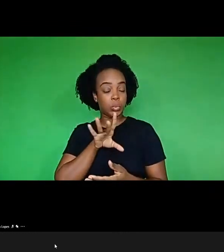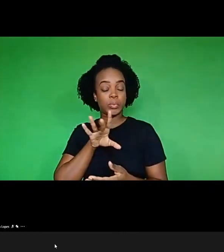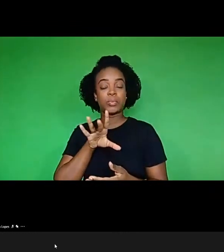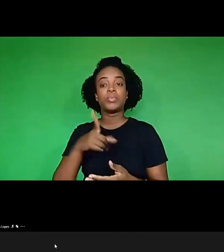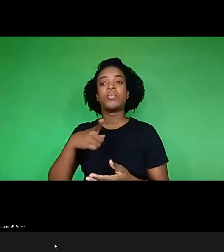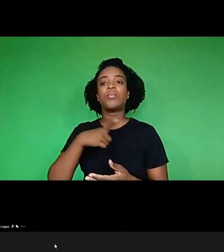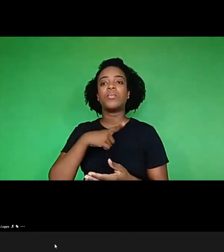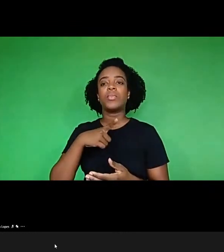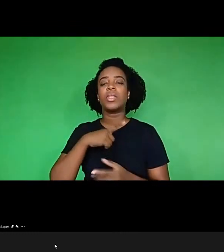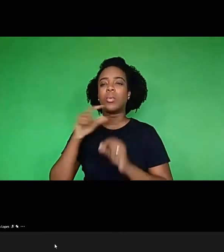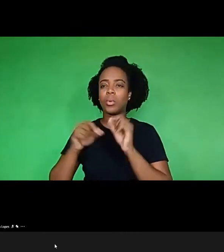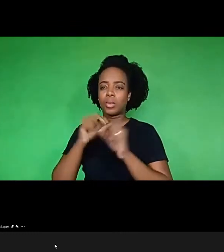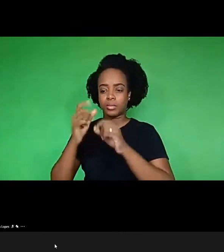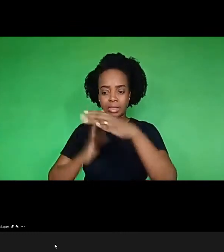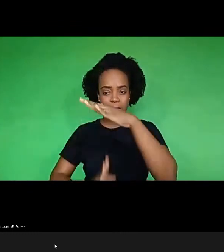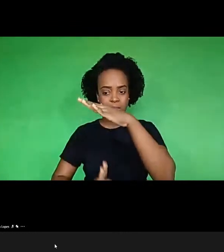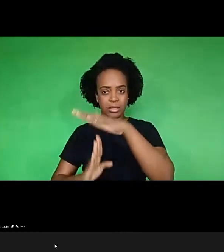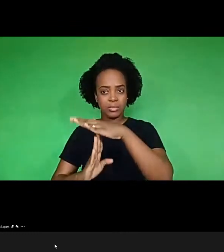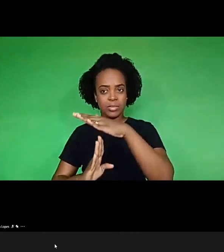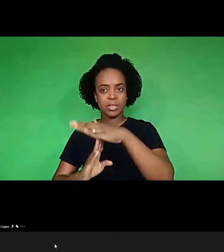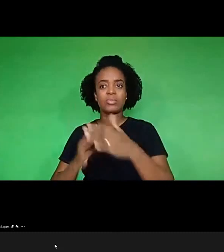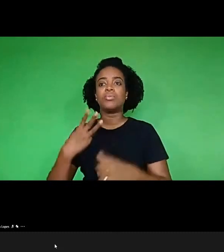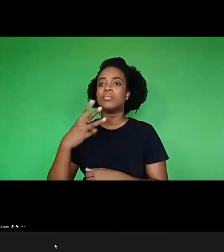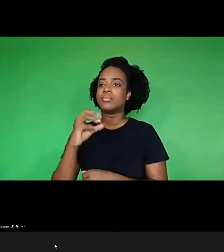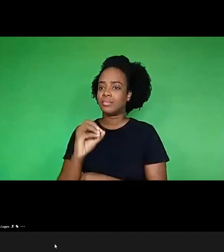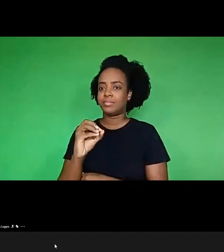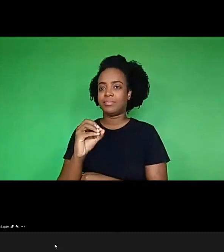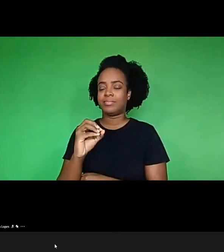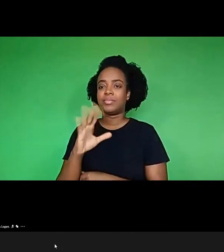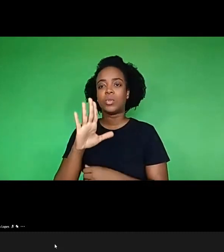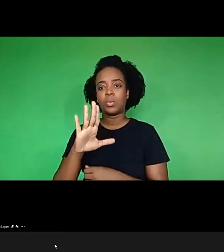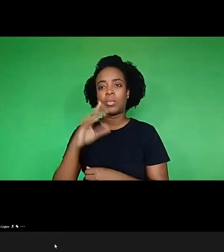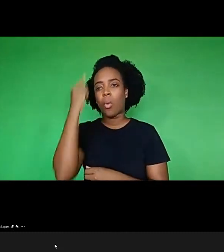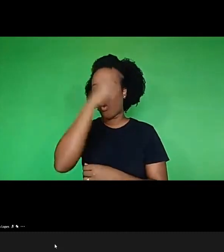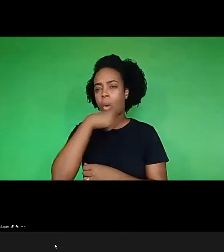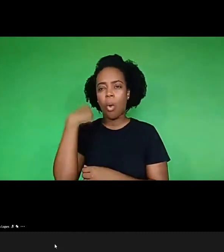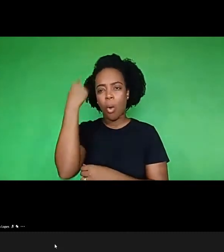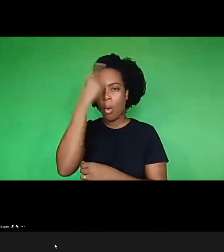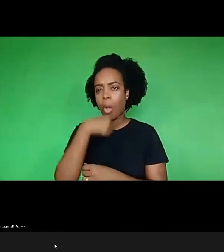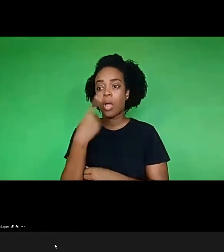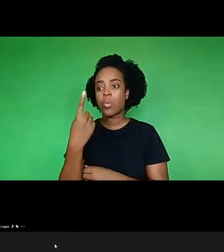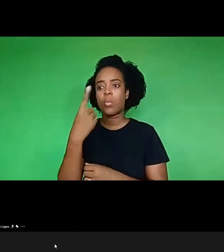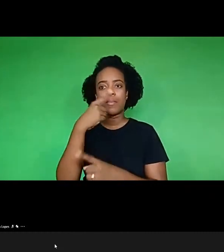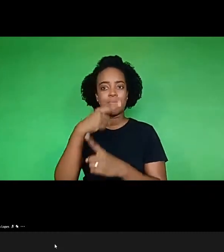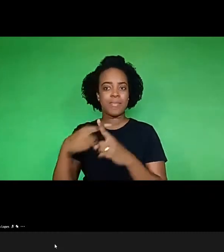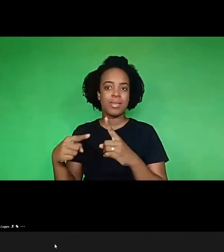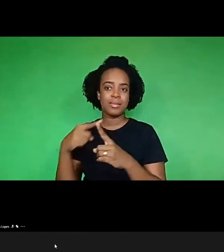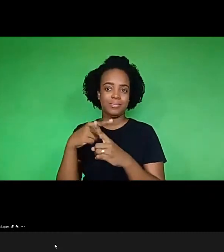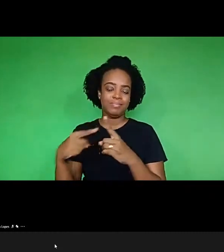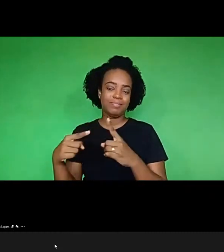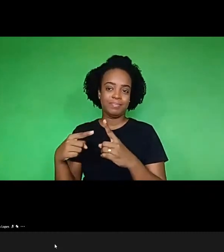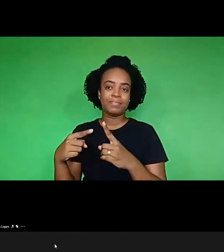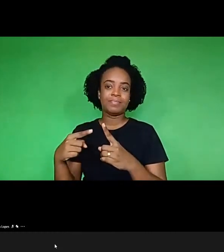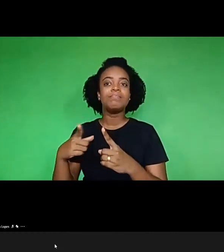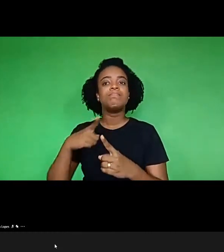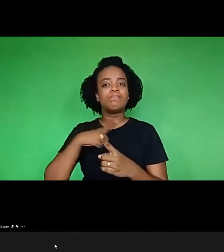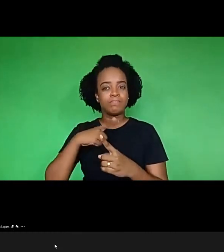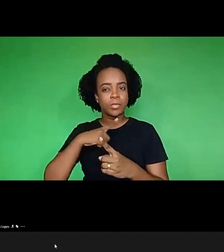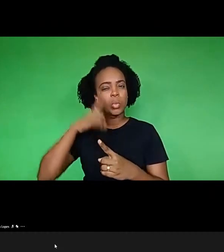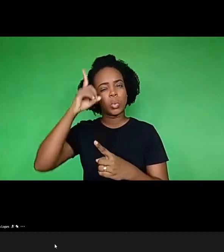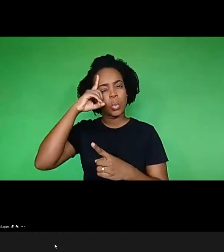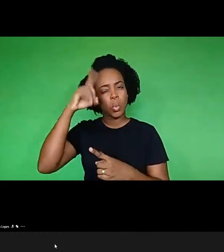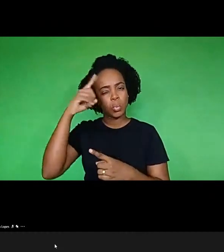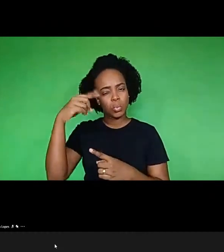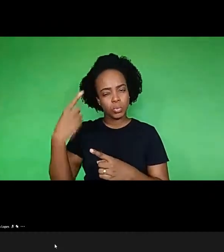subsequente irão trabalhar 1h30, tá? 1h30 por dia, totalizando 7 horas e meia